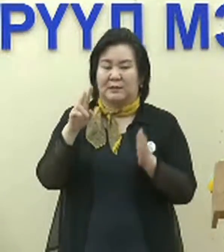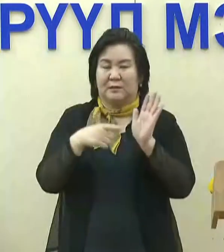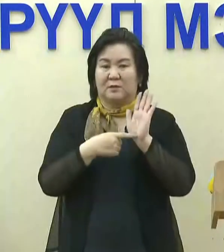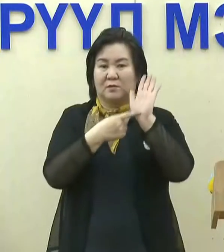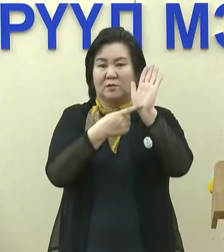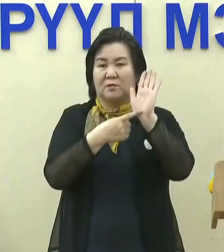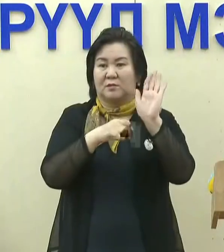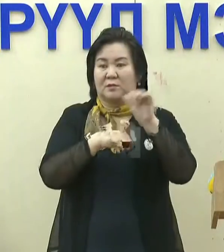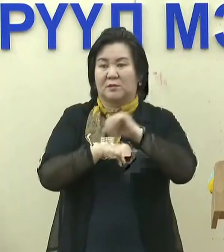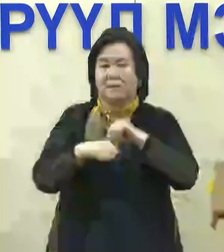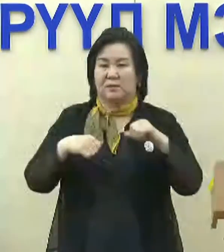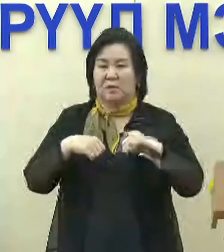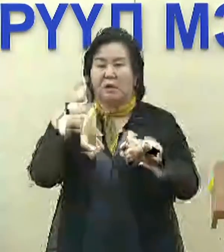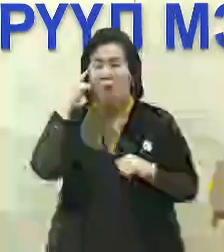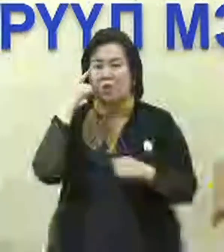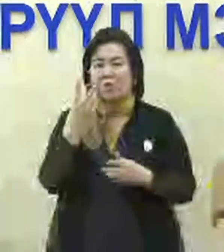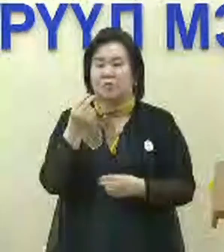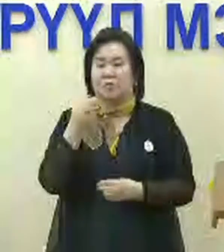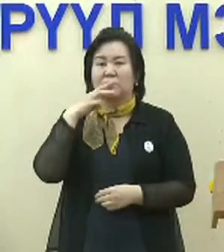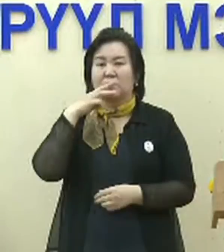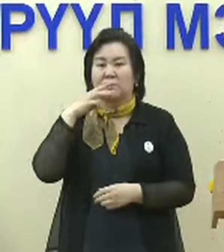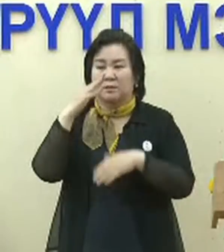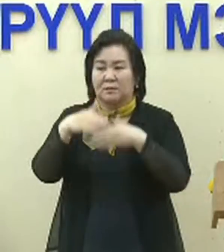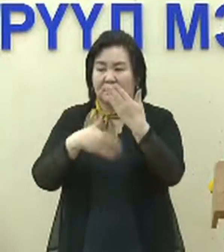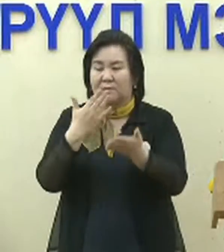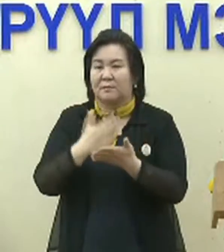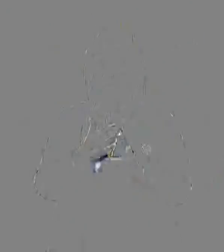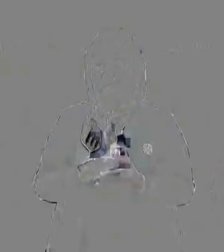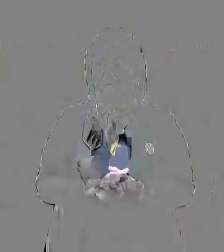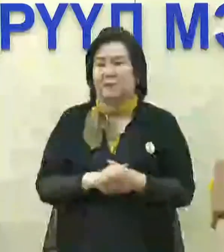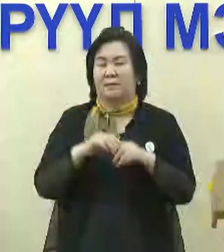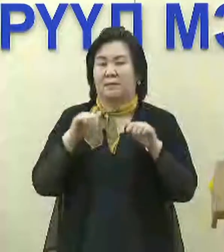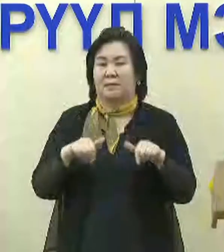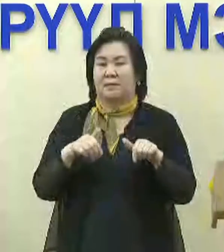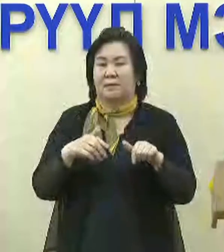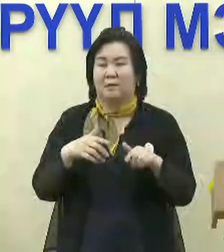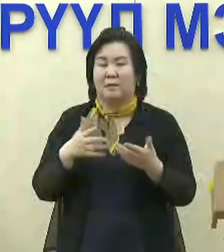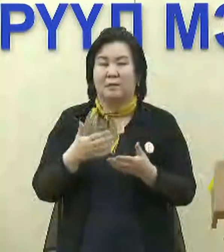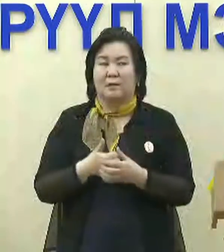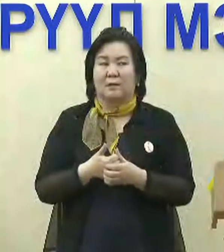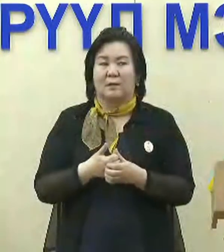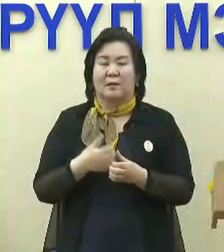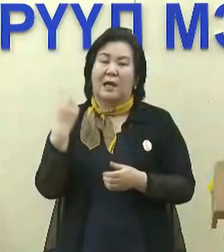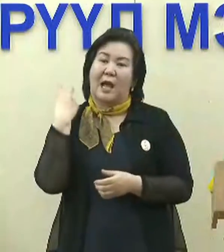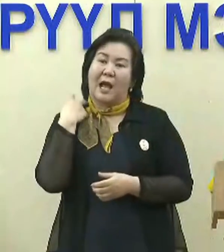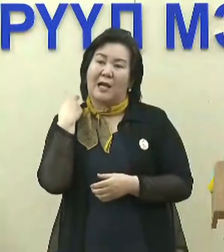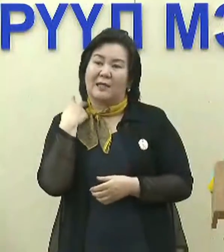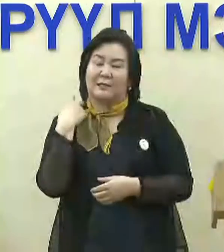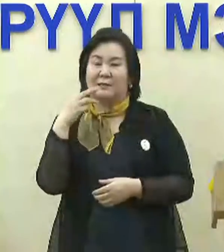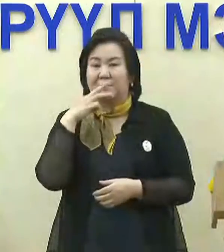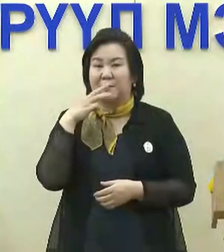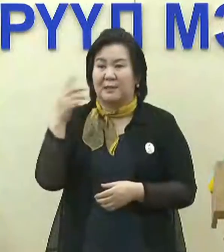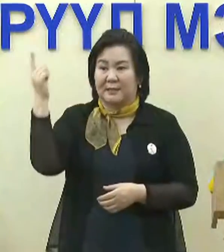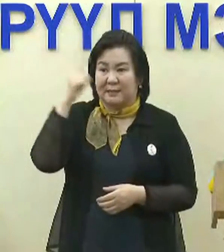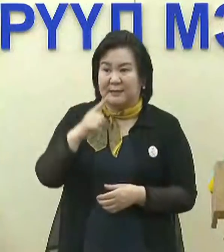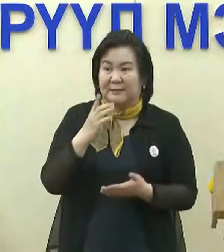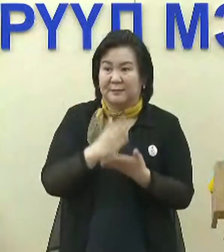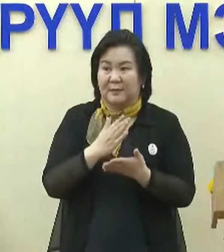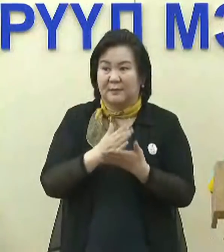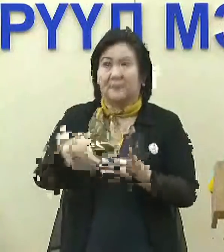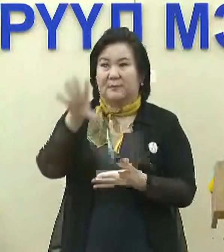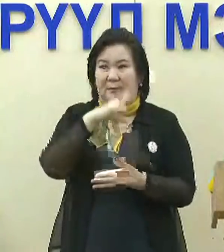иргэдэд ойлгомжтойгоор үнэн зөв мэдээллийг бол өгөөд явж байгаа. За энд бол бид нар бас англи хэл дээр мэдээлэл бэлдэж байгаа утсаа